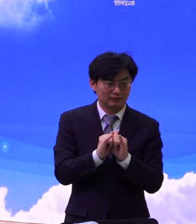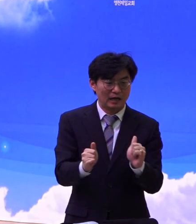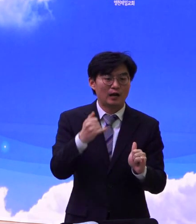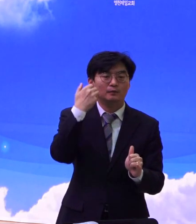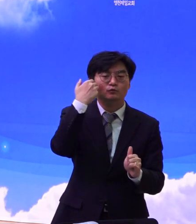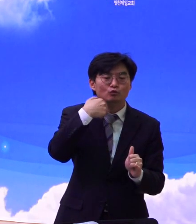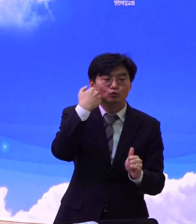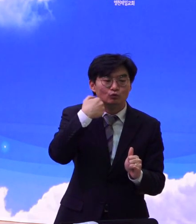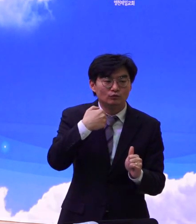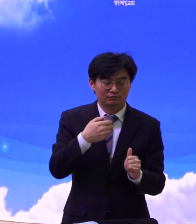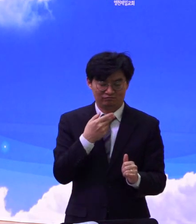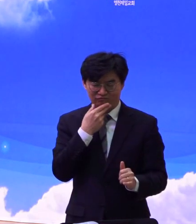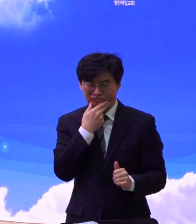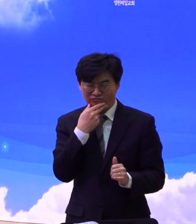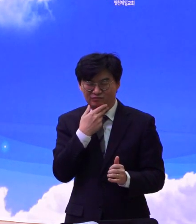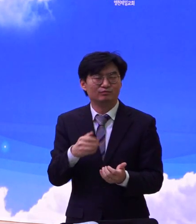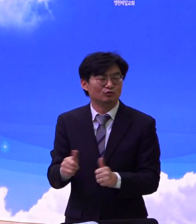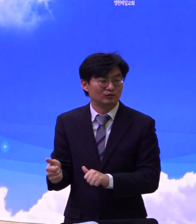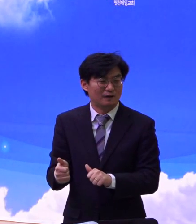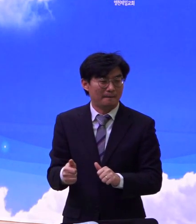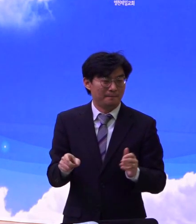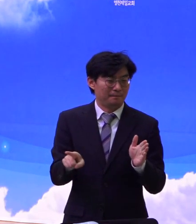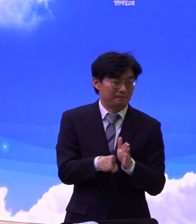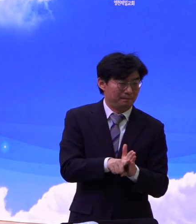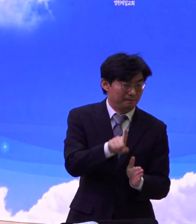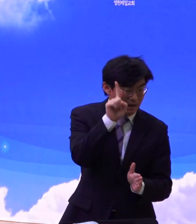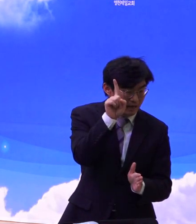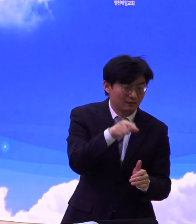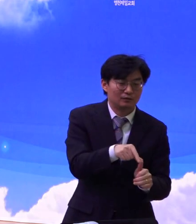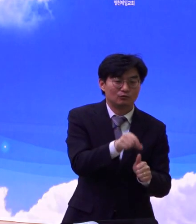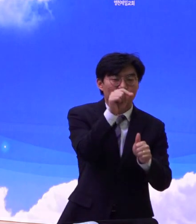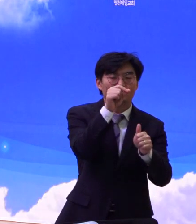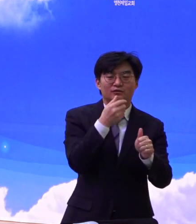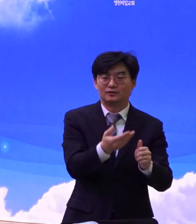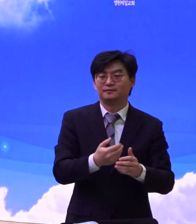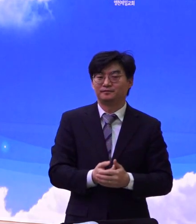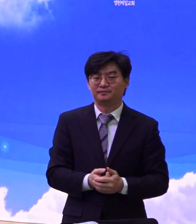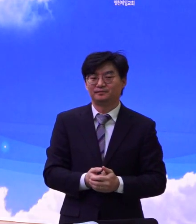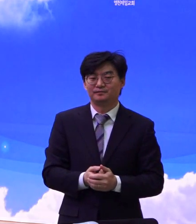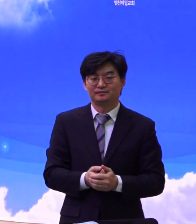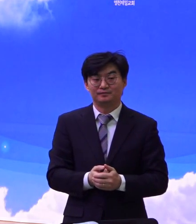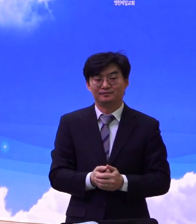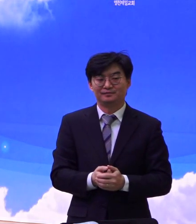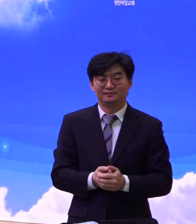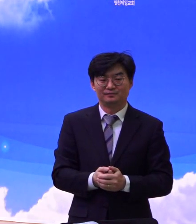것입니다. 그래서 민수기 21장의 내용의 핵심은